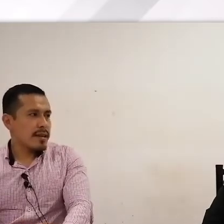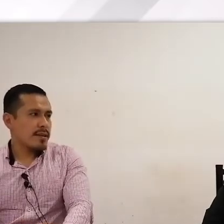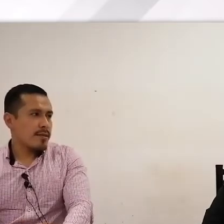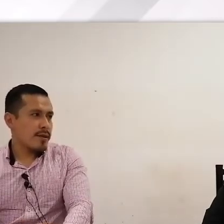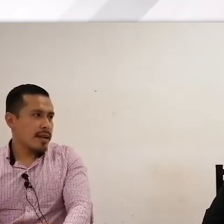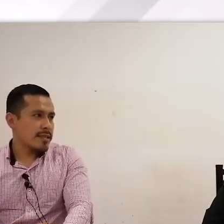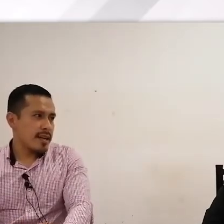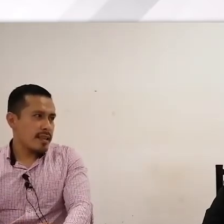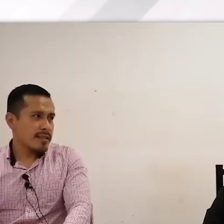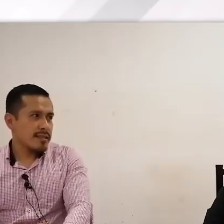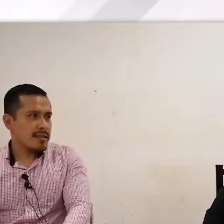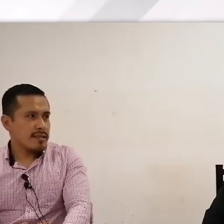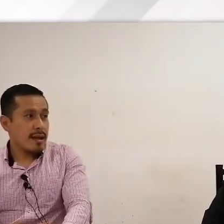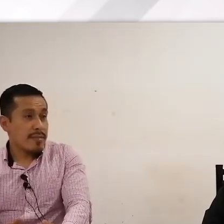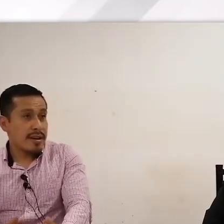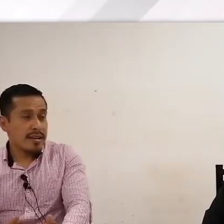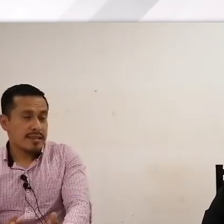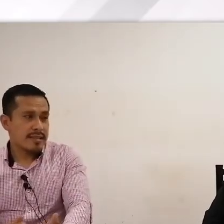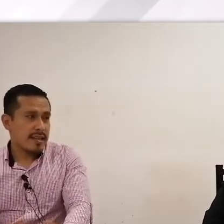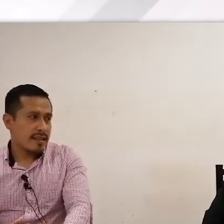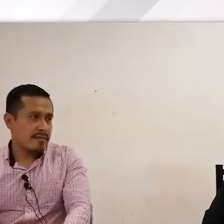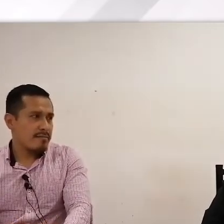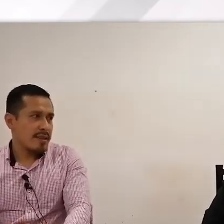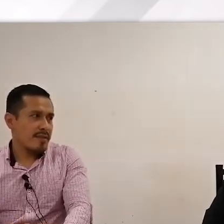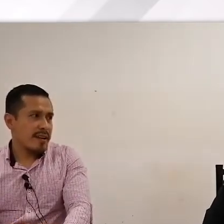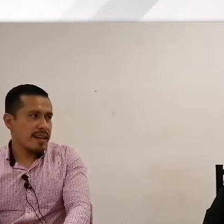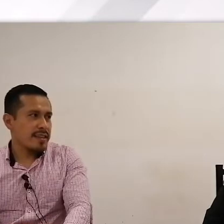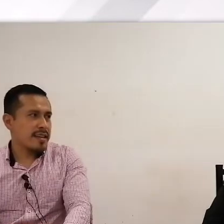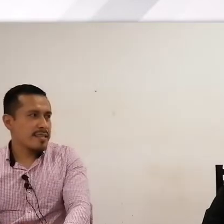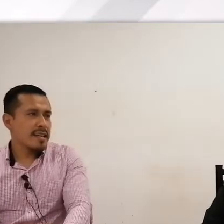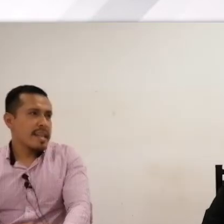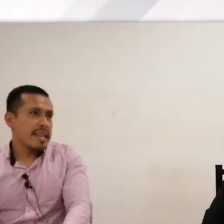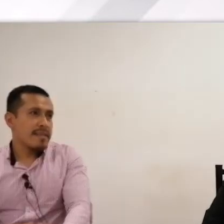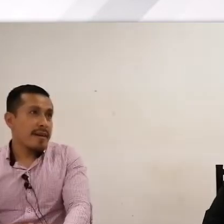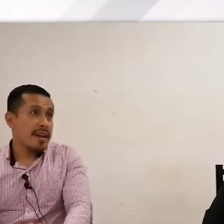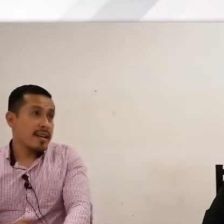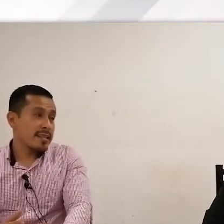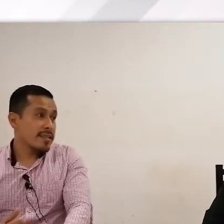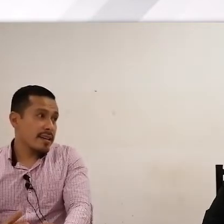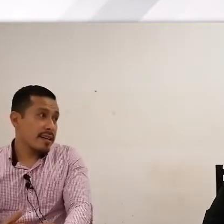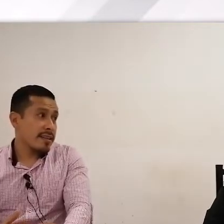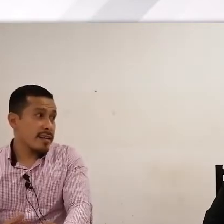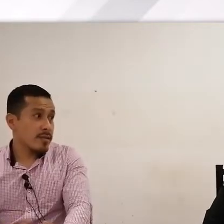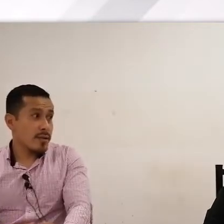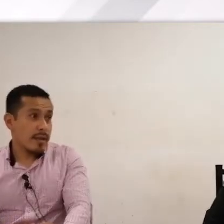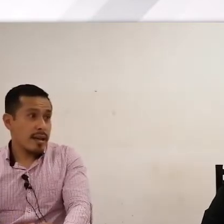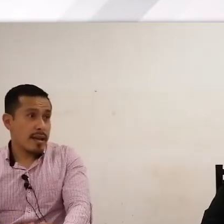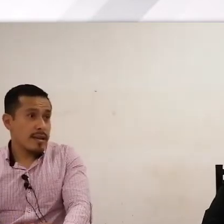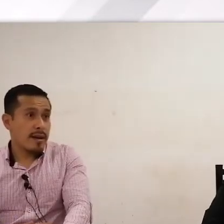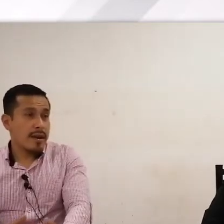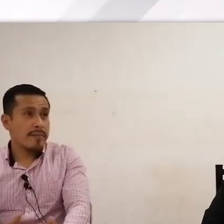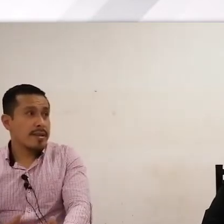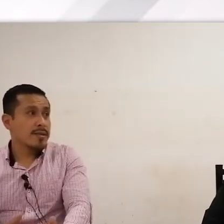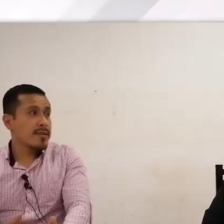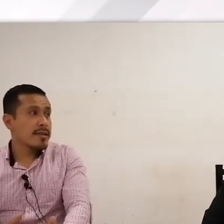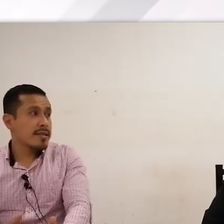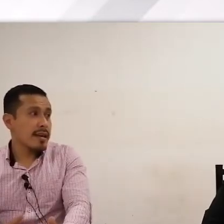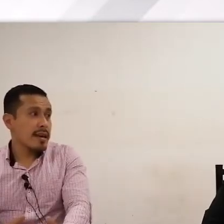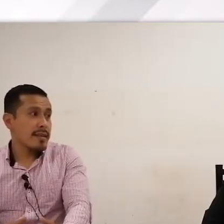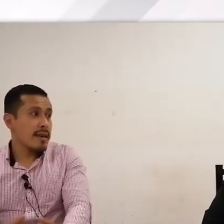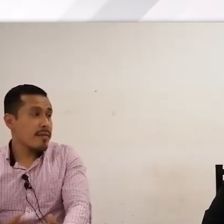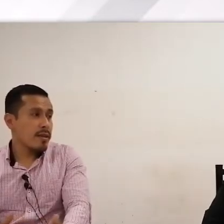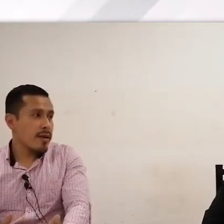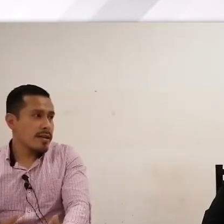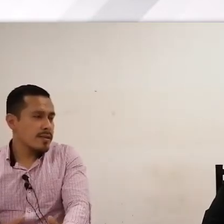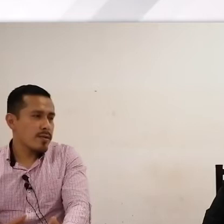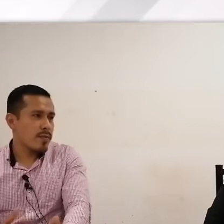podrán ser oralizadas. También existen diferentes niveles de sordera y habrá personas